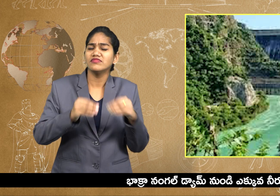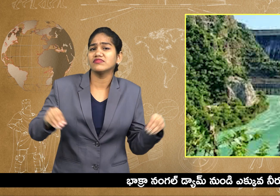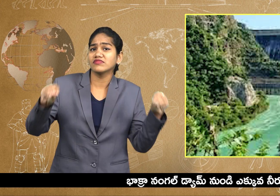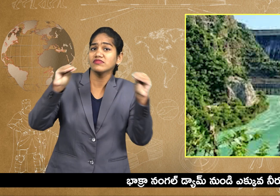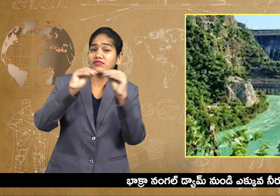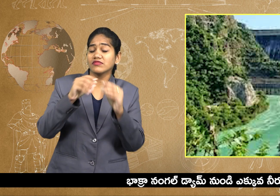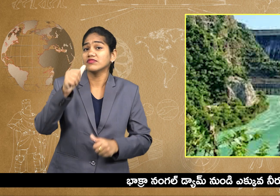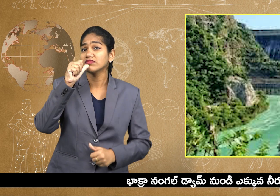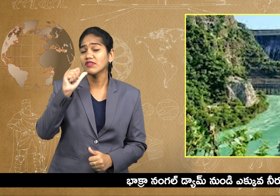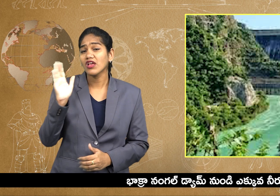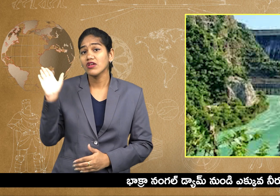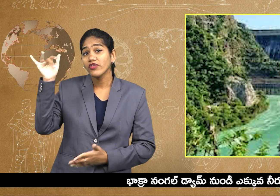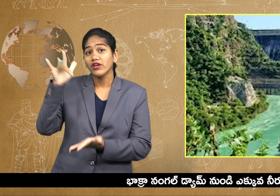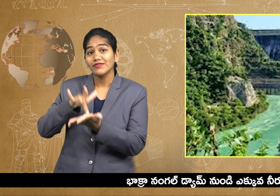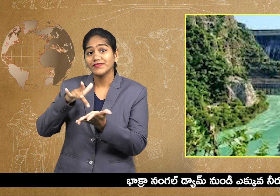బాక్రానంగల్ డ్యాం నుండి ఎక్కువ నీరు